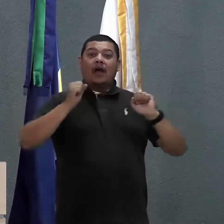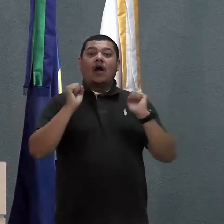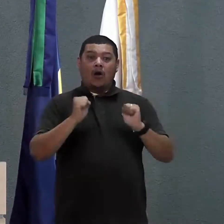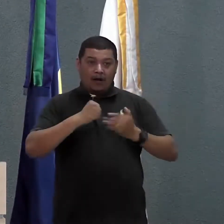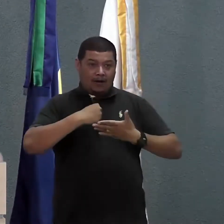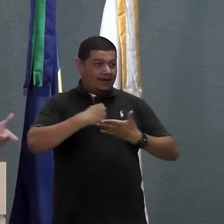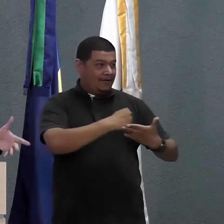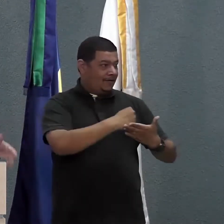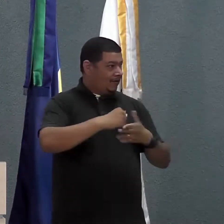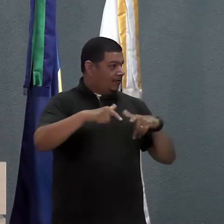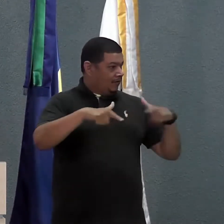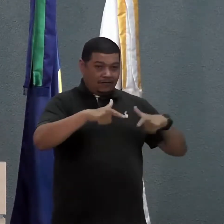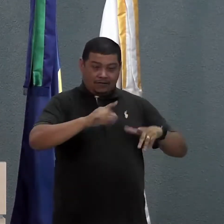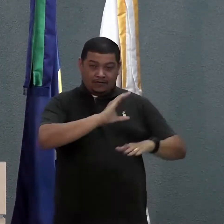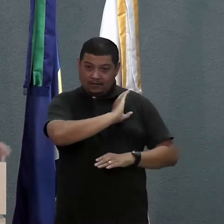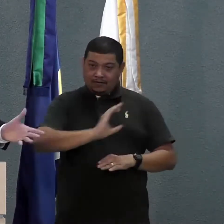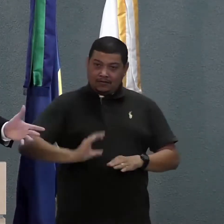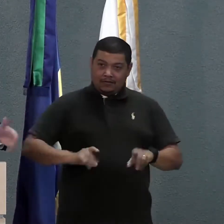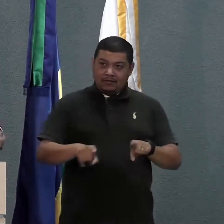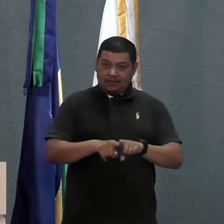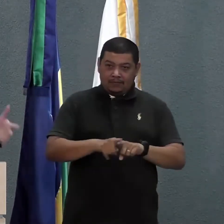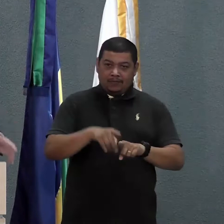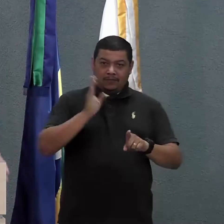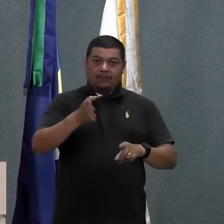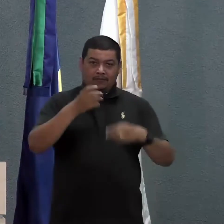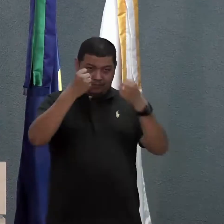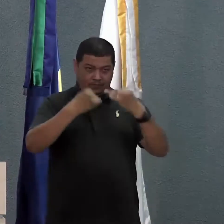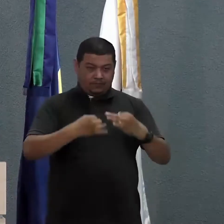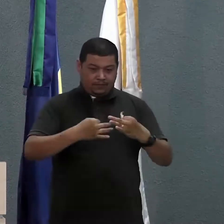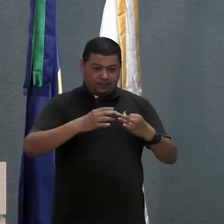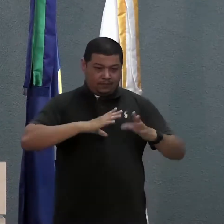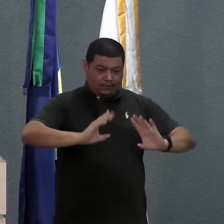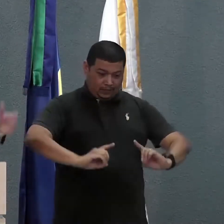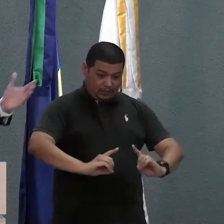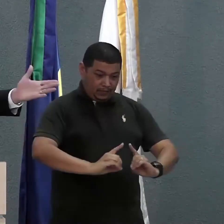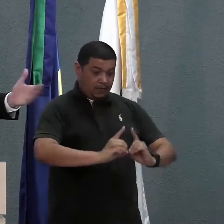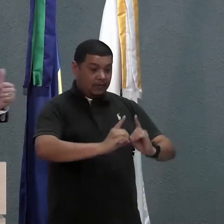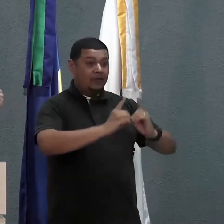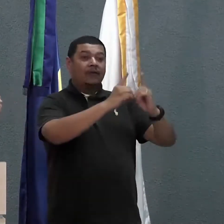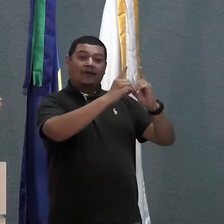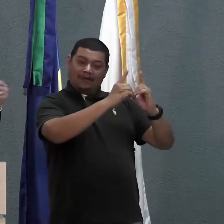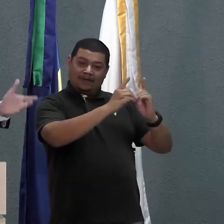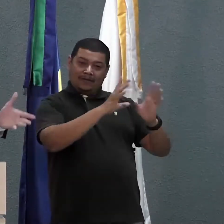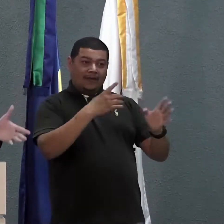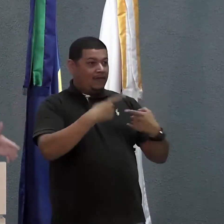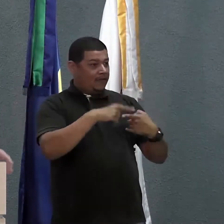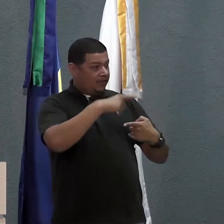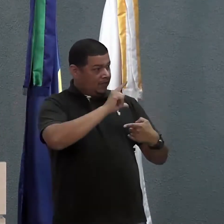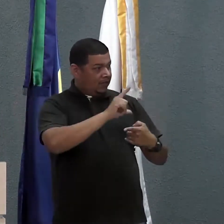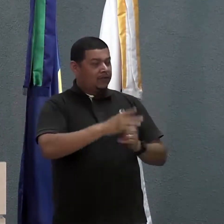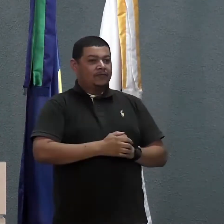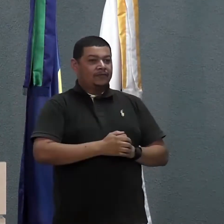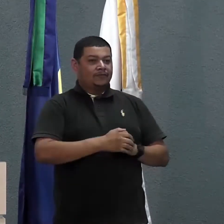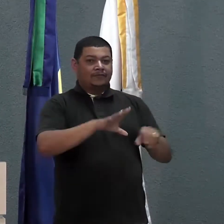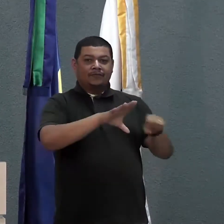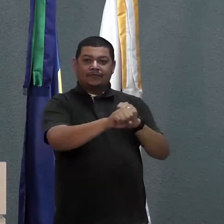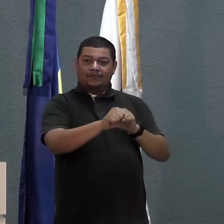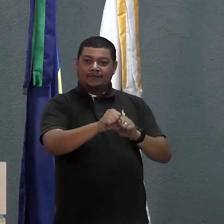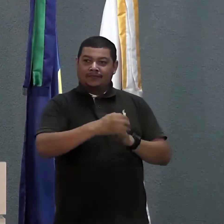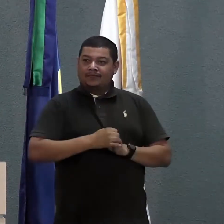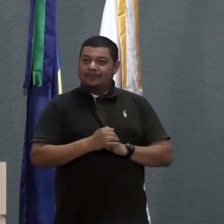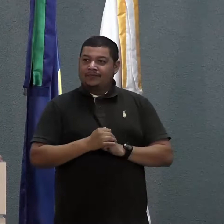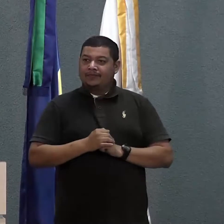os trabalhos dessa casa, que, como eu disse, tem dignificado. Eu vejo, por mais que você pontuou, às vezes, a sua formação, eu acho